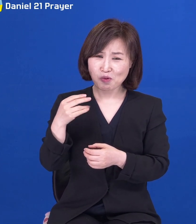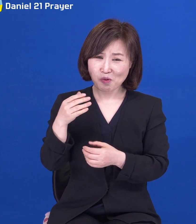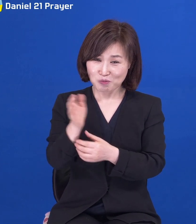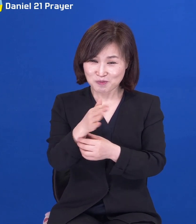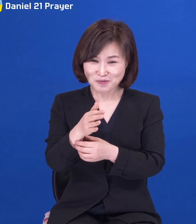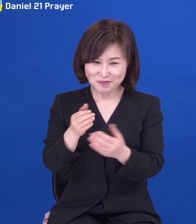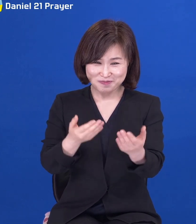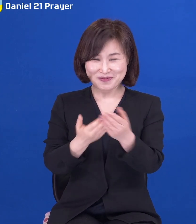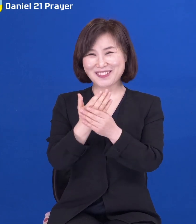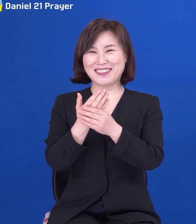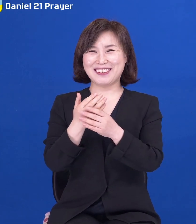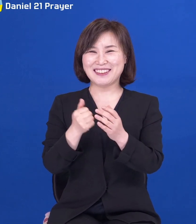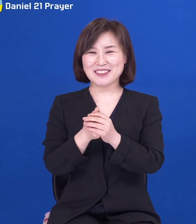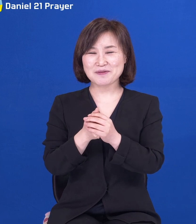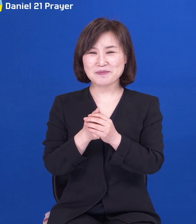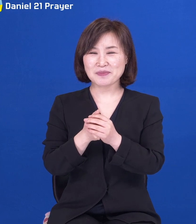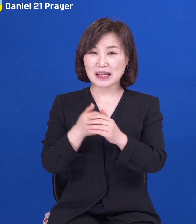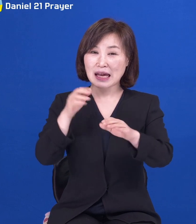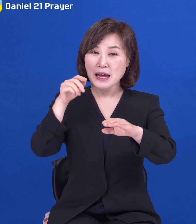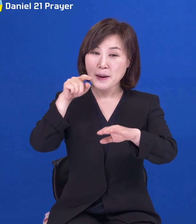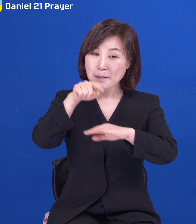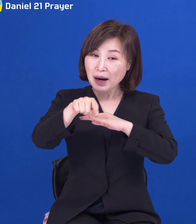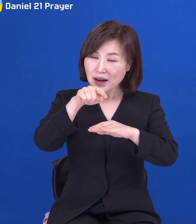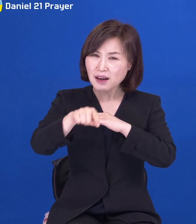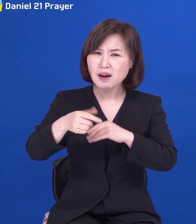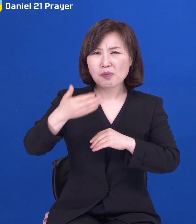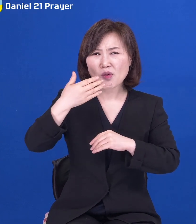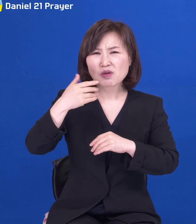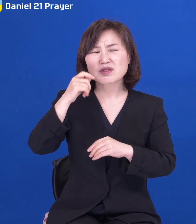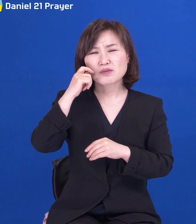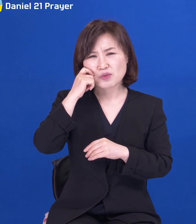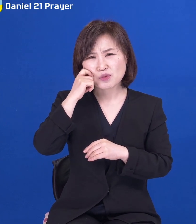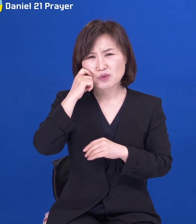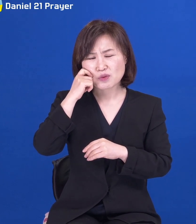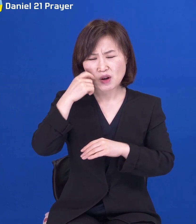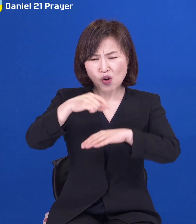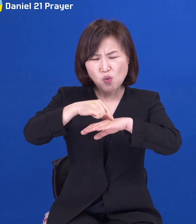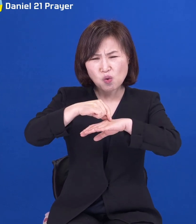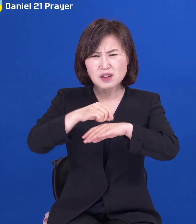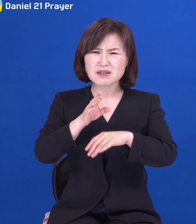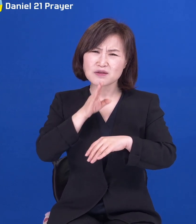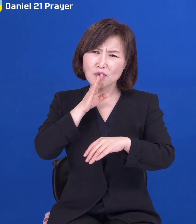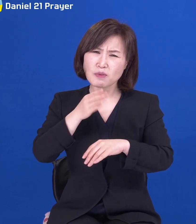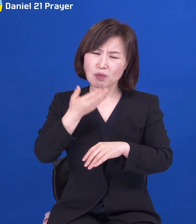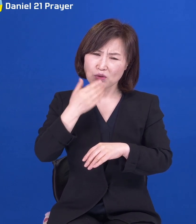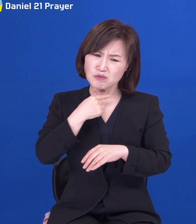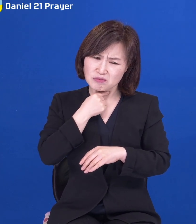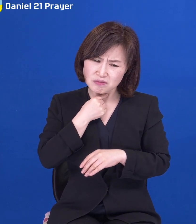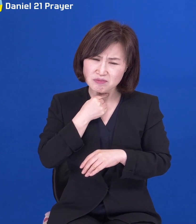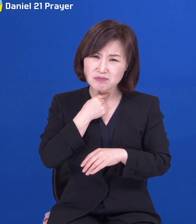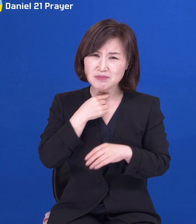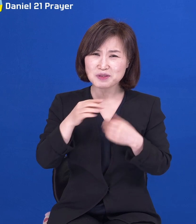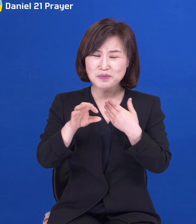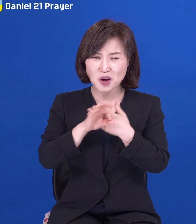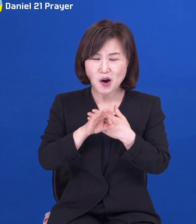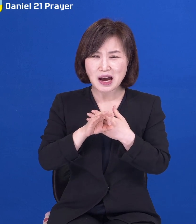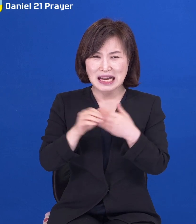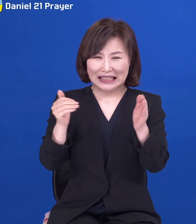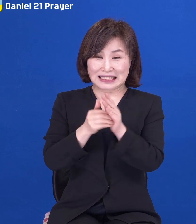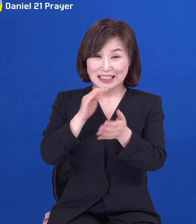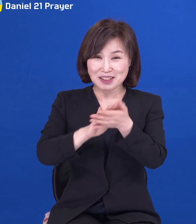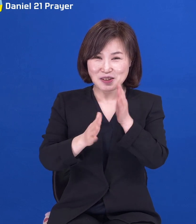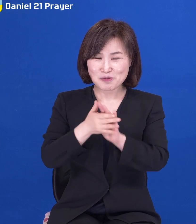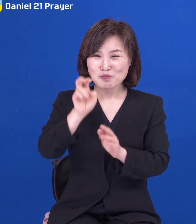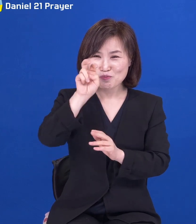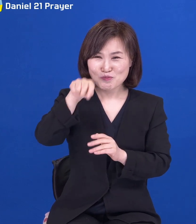번도 안 했어요. 외식 고기를 진짜 먹고 싶을 때는 그 앞에 이제 그 무한리필집이 있어요. 그